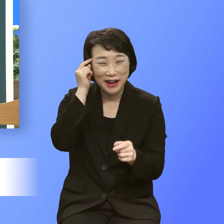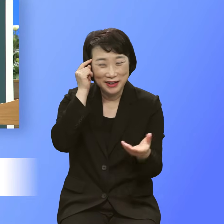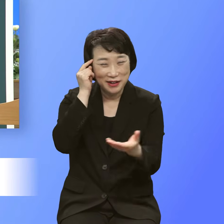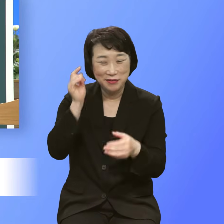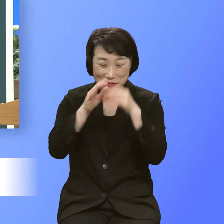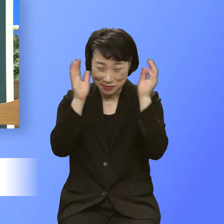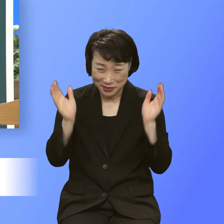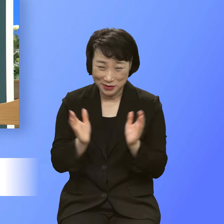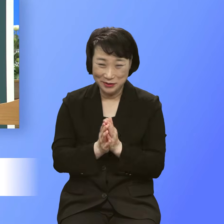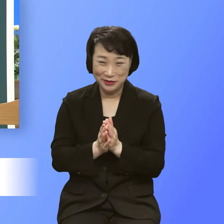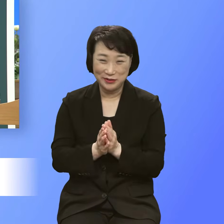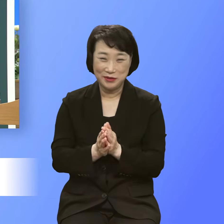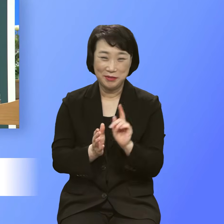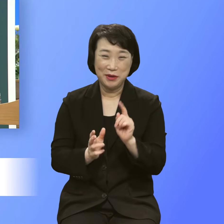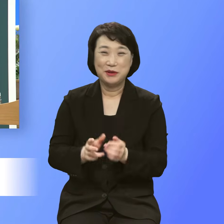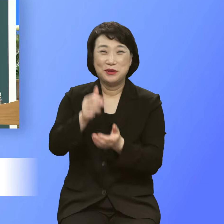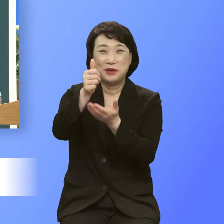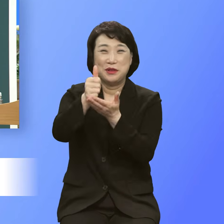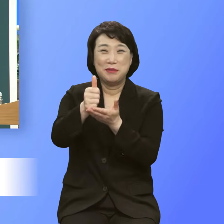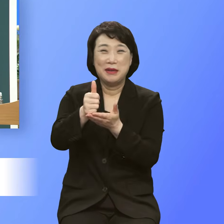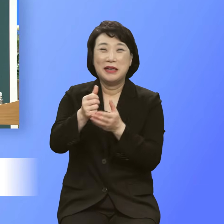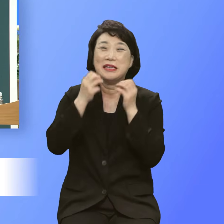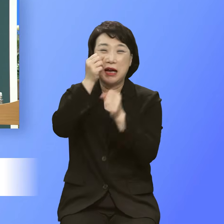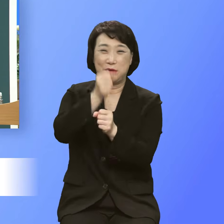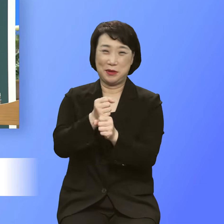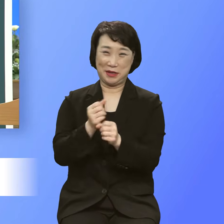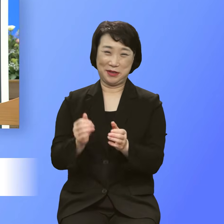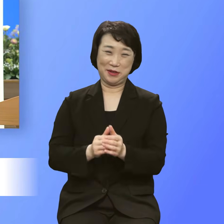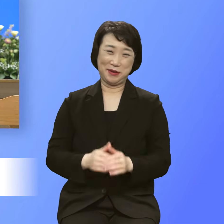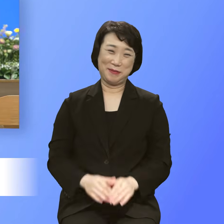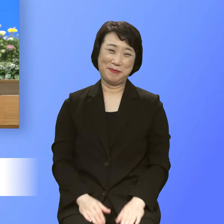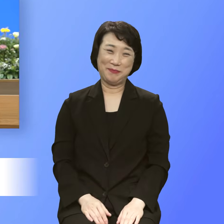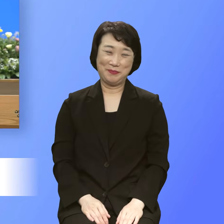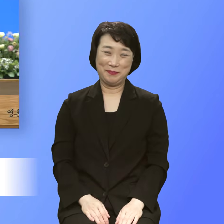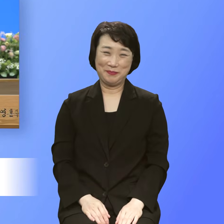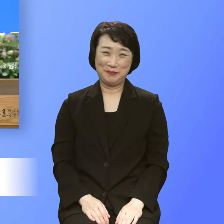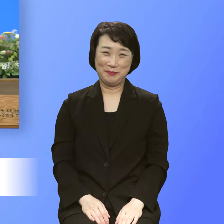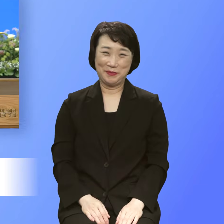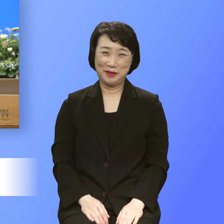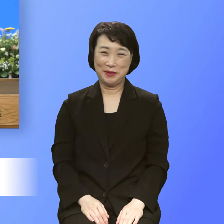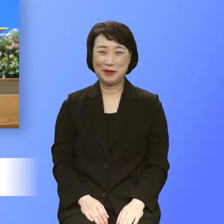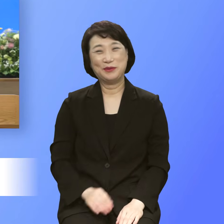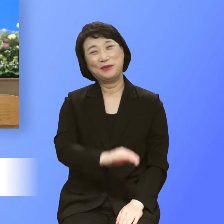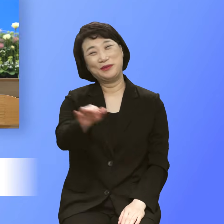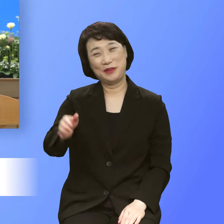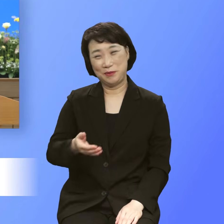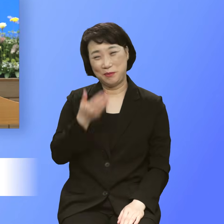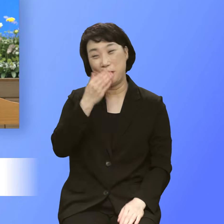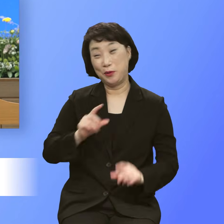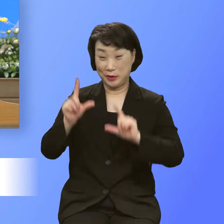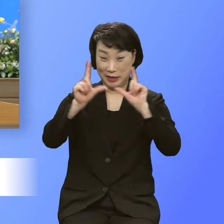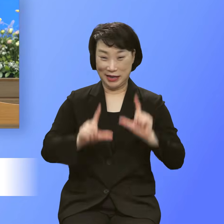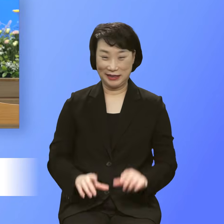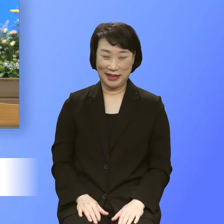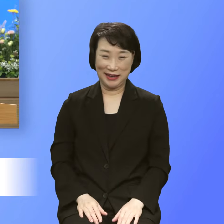다 주님이 이렇게 창조하셨다고 말이야. 우리 먹고 살으라고.